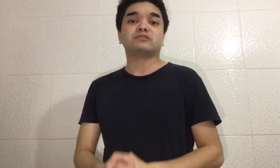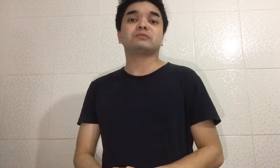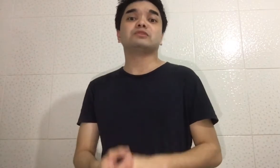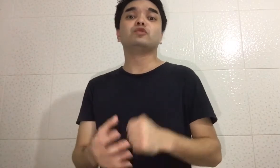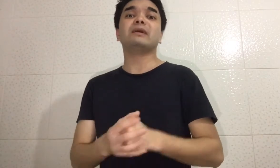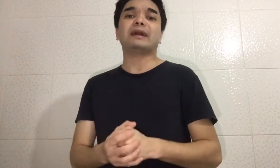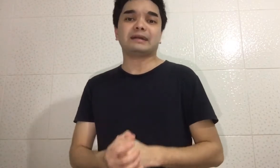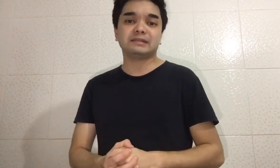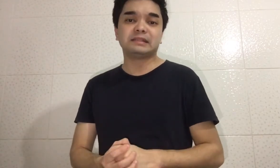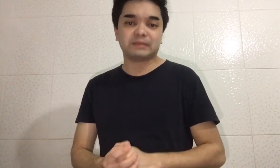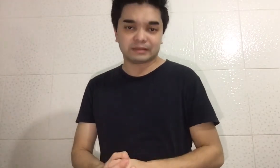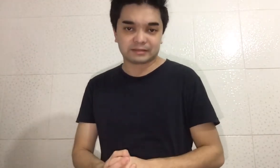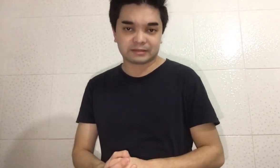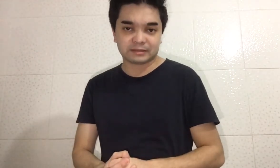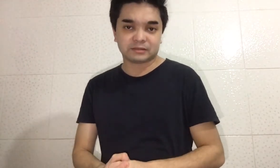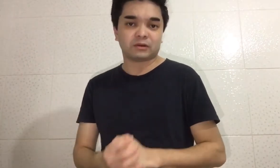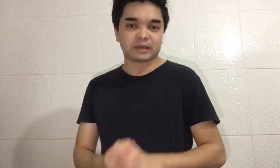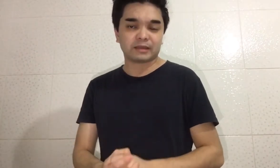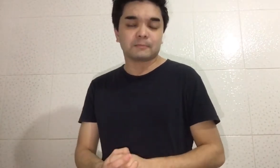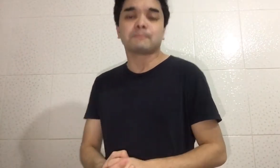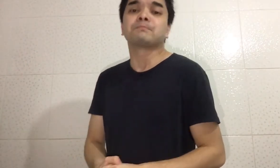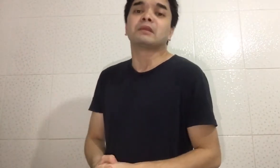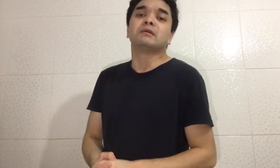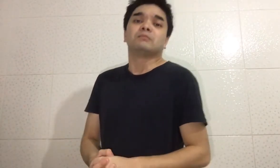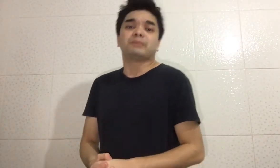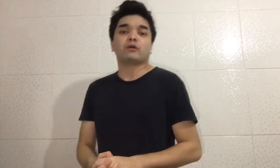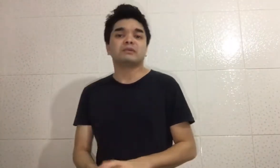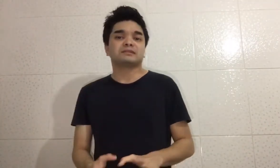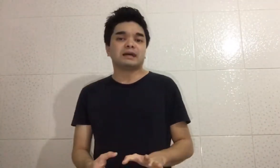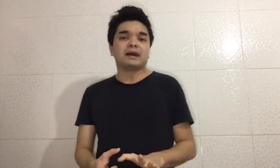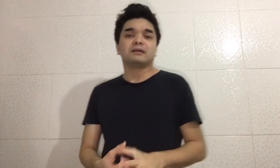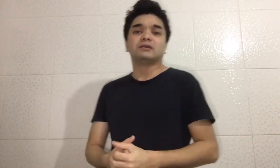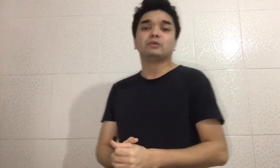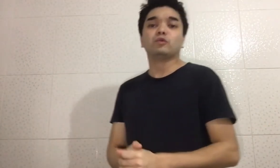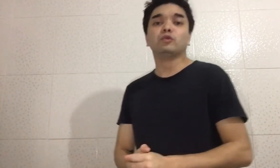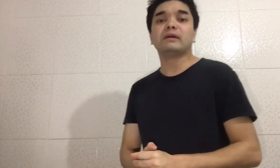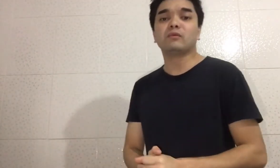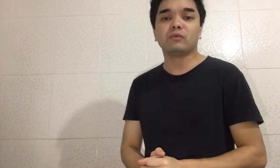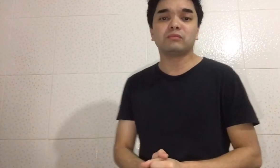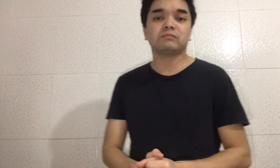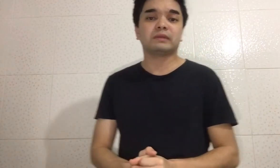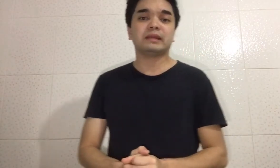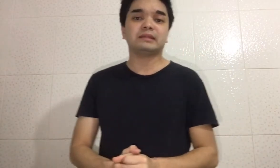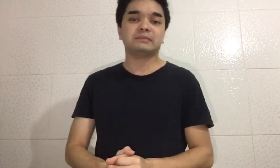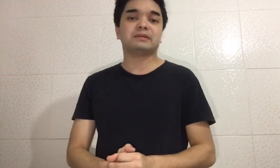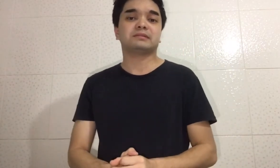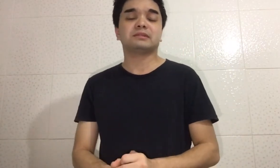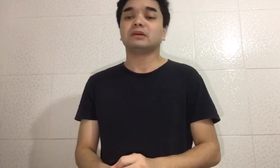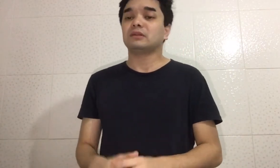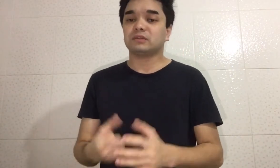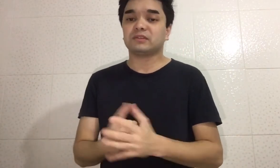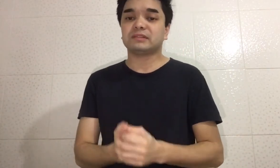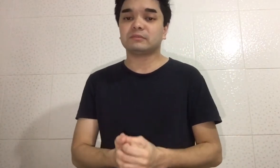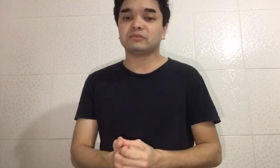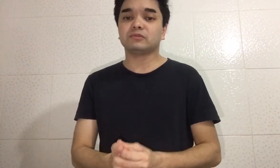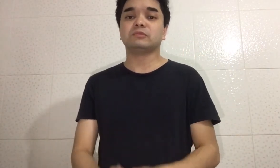sobre numerais em Libras, ok? Para começar, o número 1 em Libras, nós fazemos o número